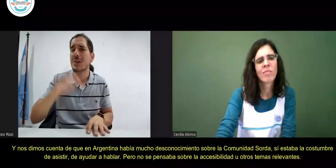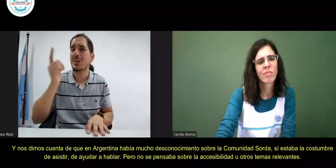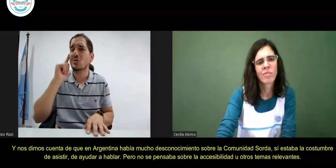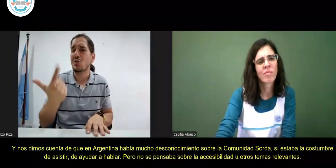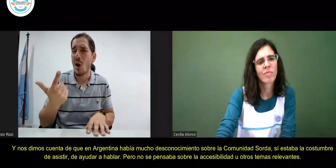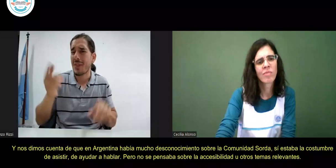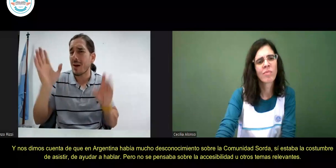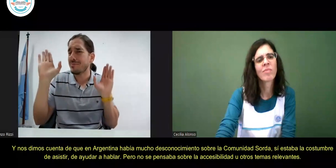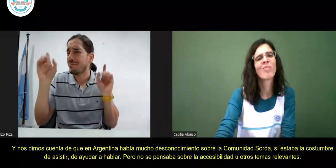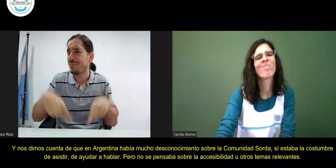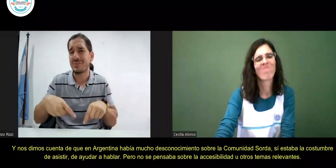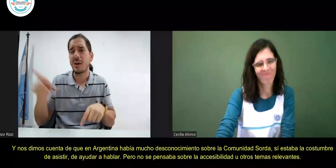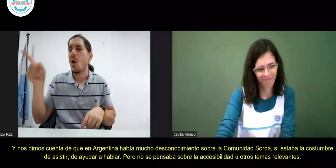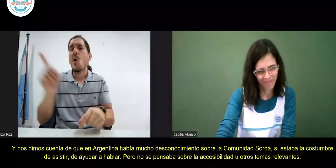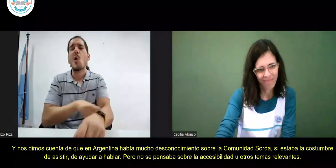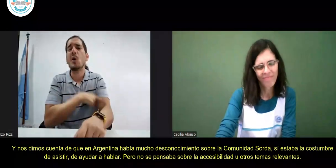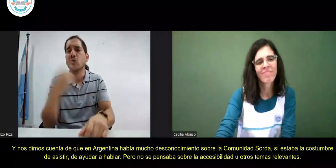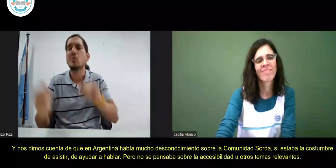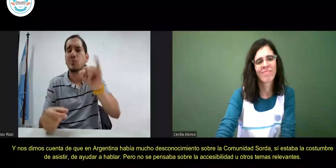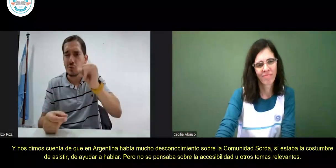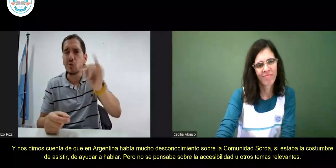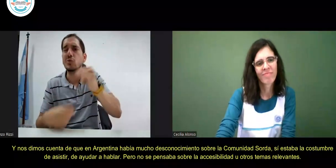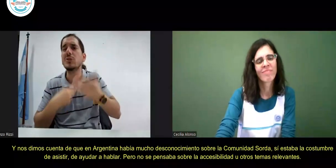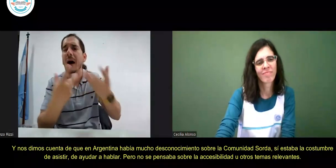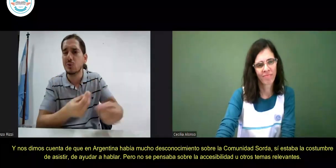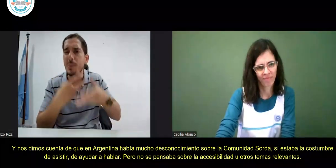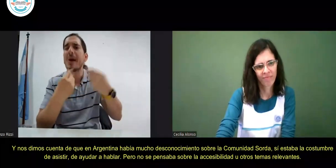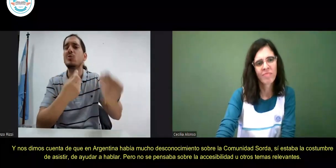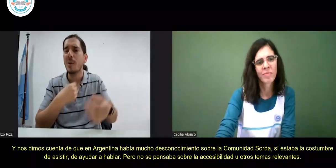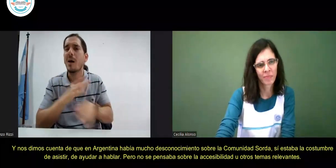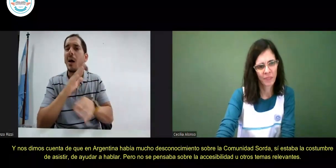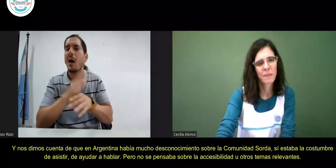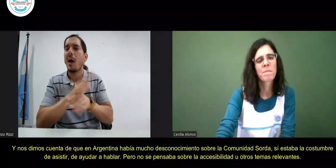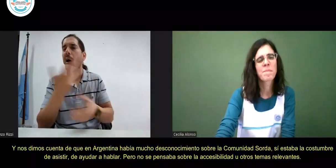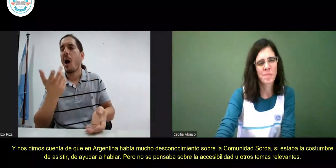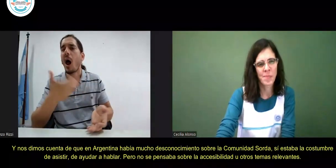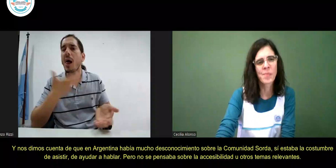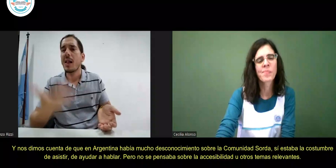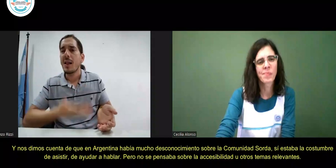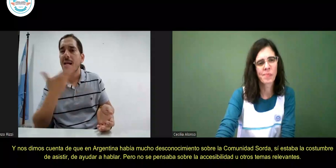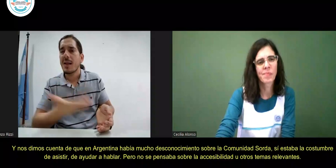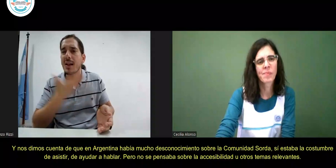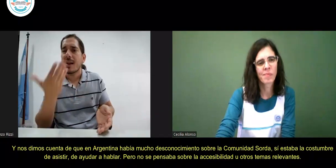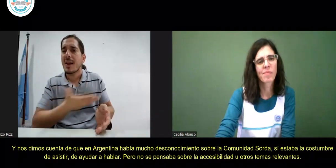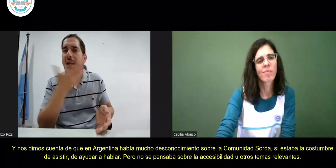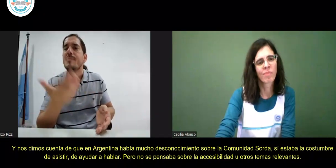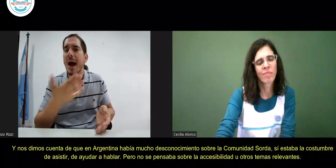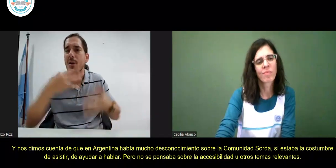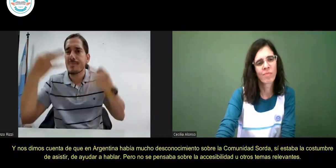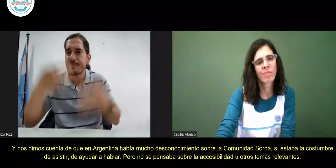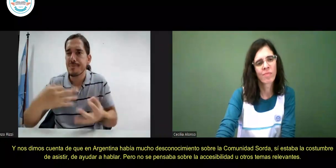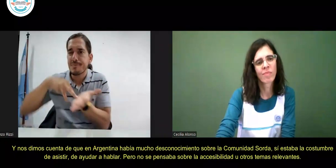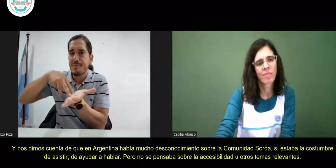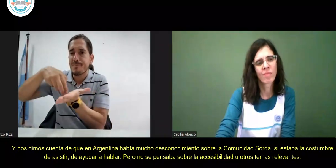cuenta de que en Argentina había mucho desconocimiento sobre la comunidad sorda. Sí, estaba la costumbre de asistir,